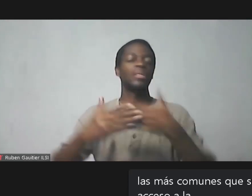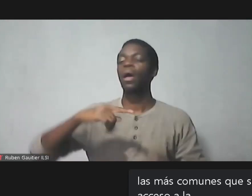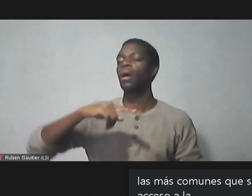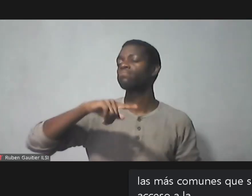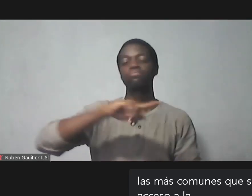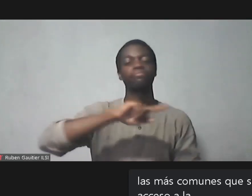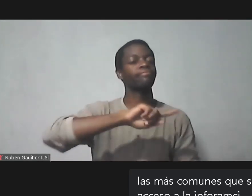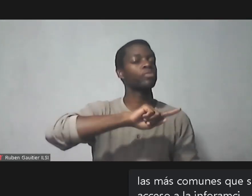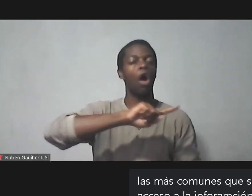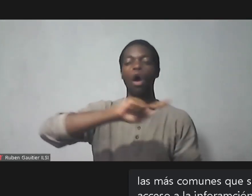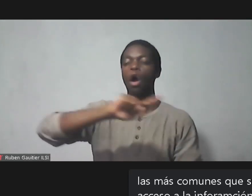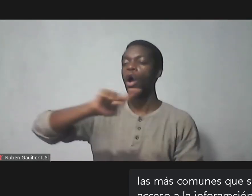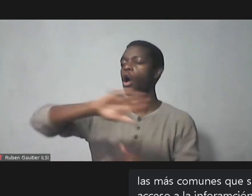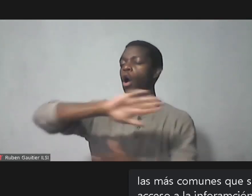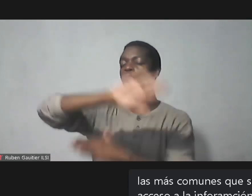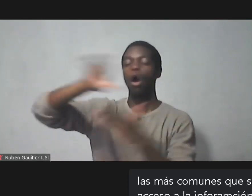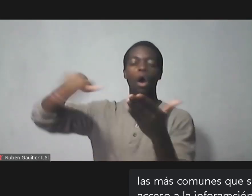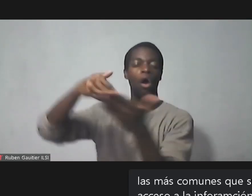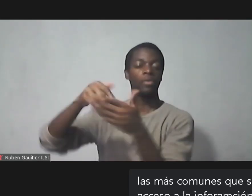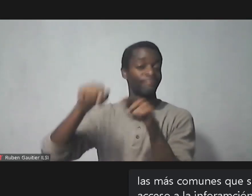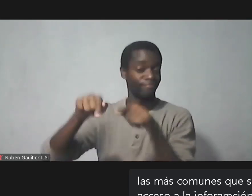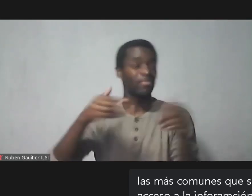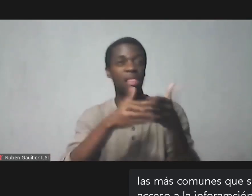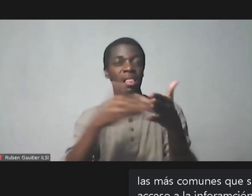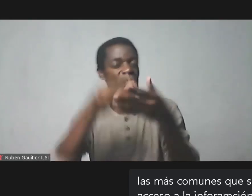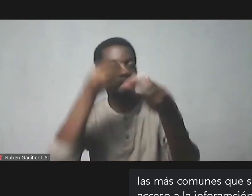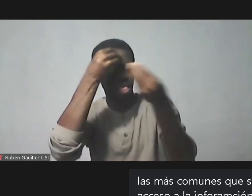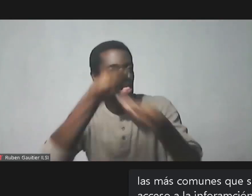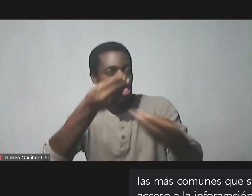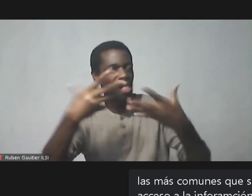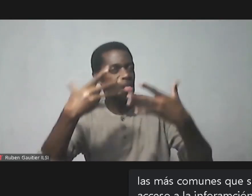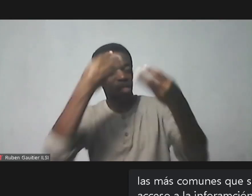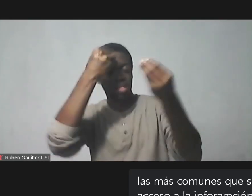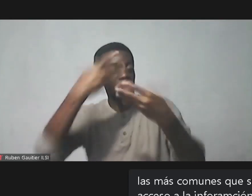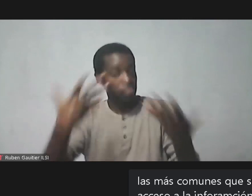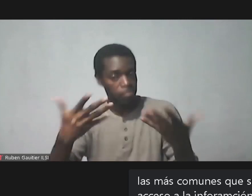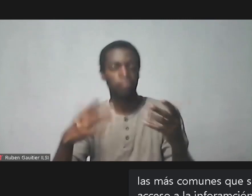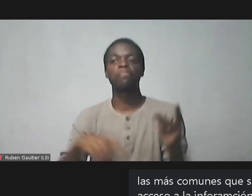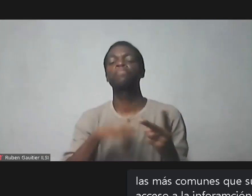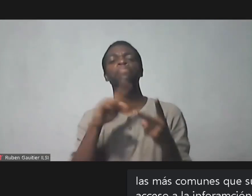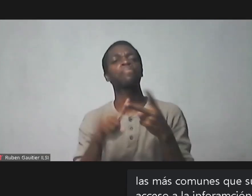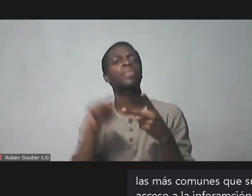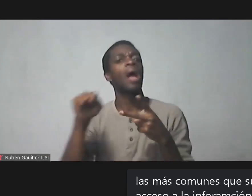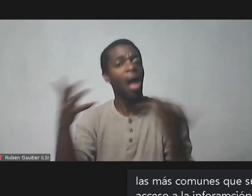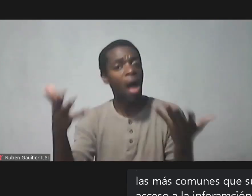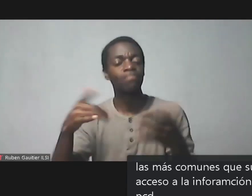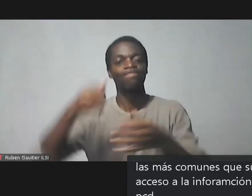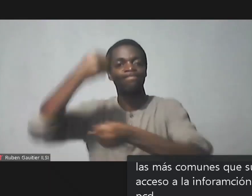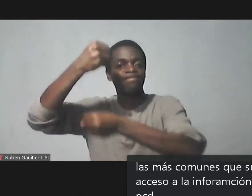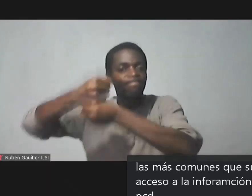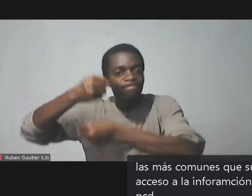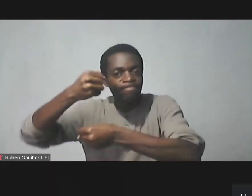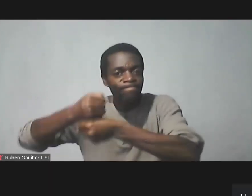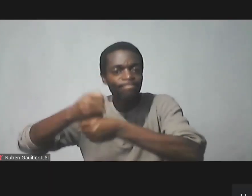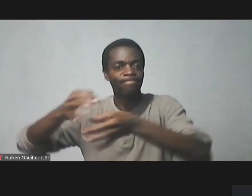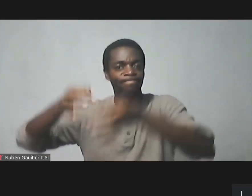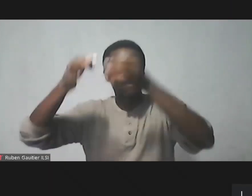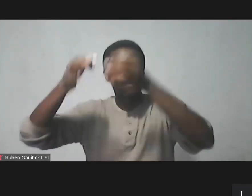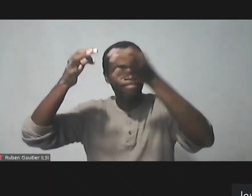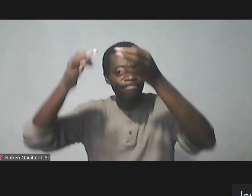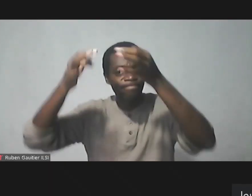Segundo, barreras para recibir medidas de protección social y empleo formal e